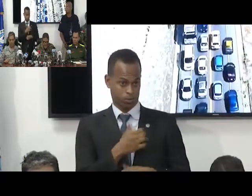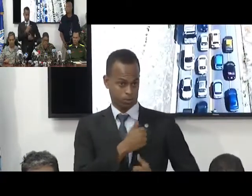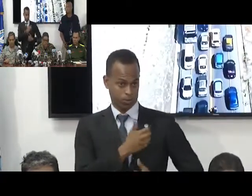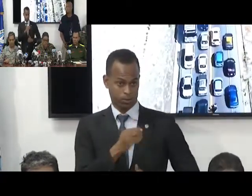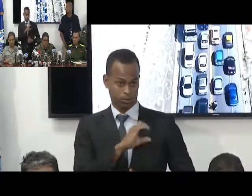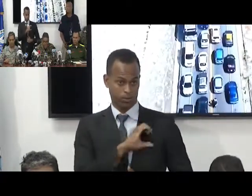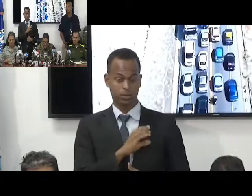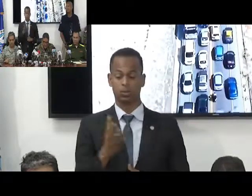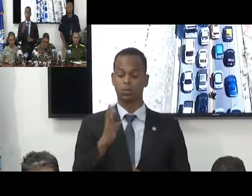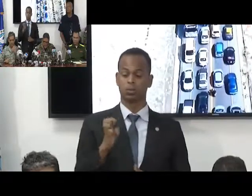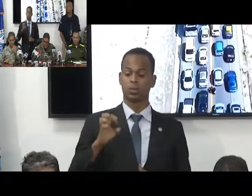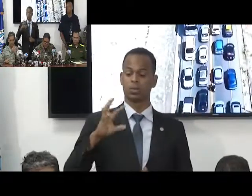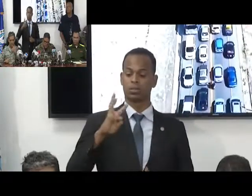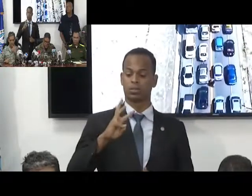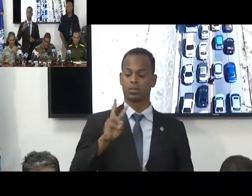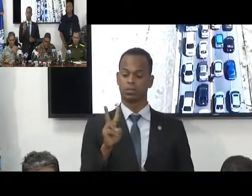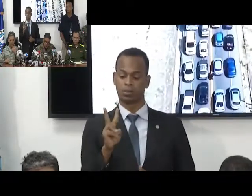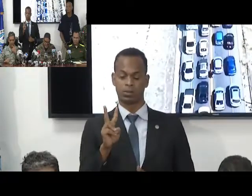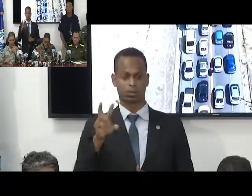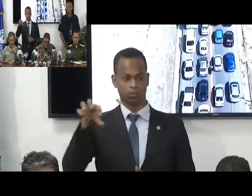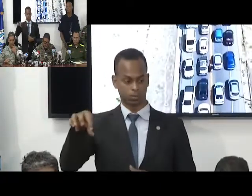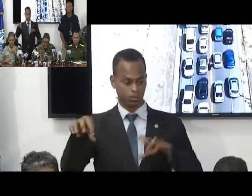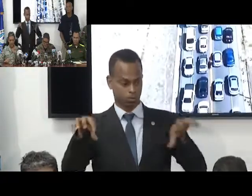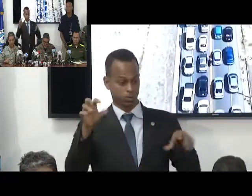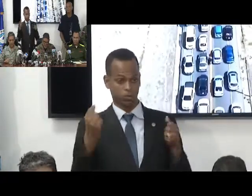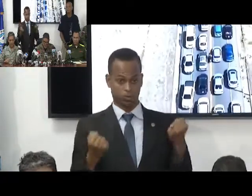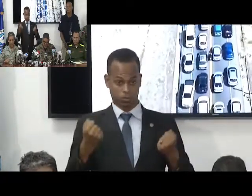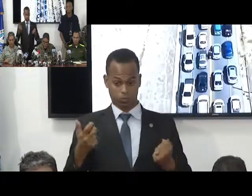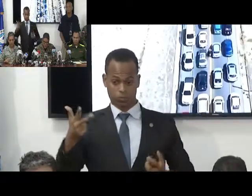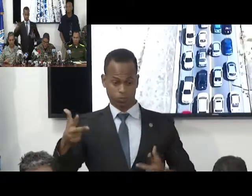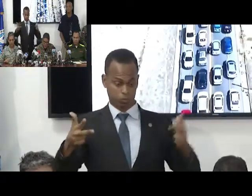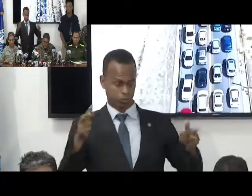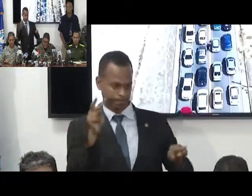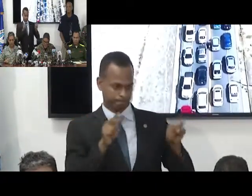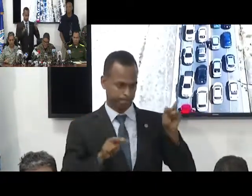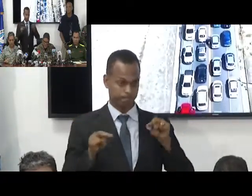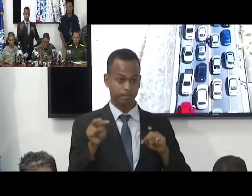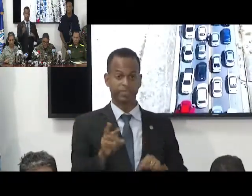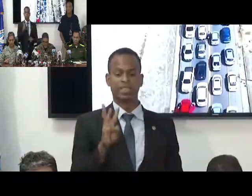carreteras 462 unidades vehiculares y ofreció